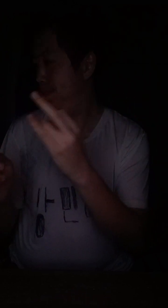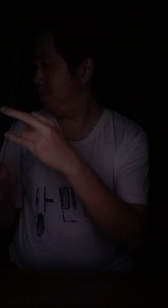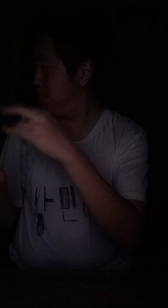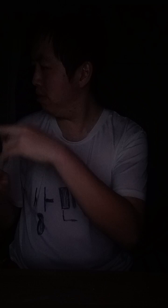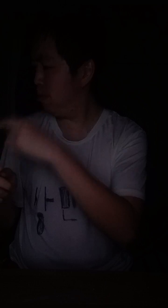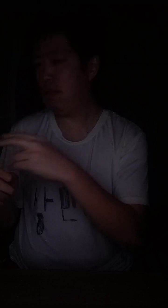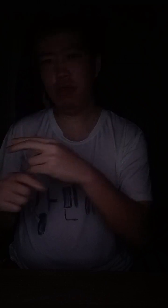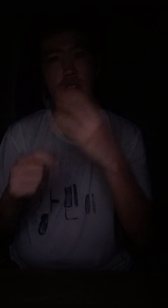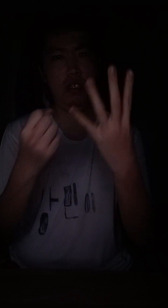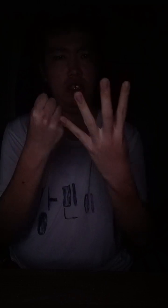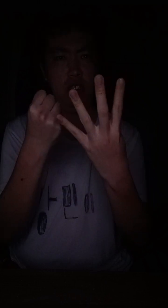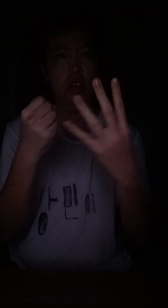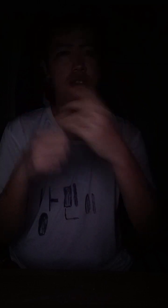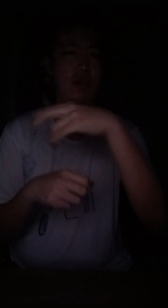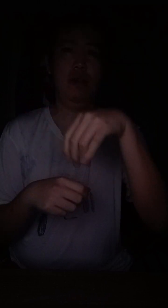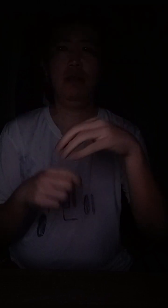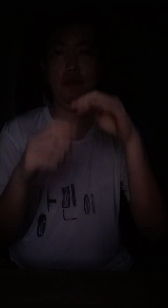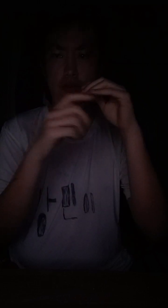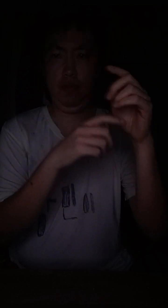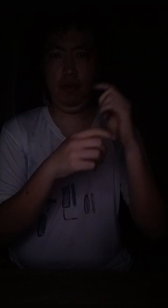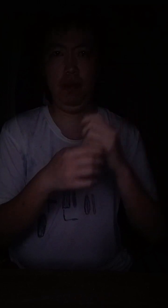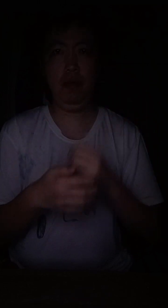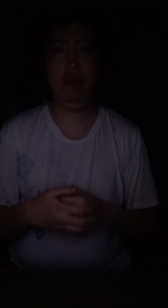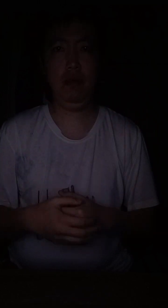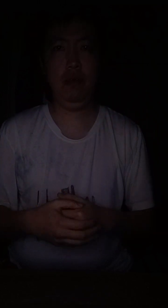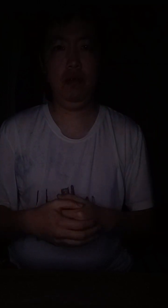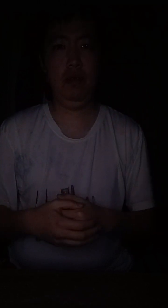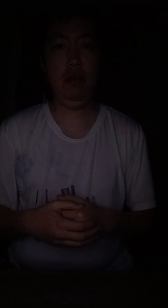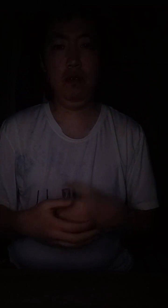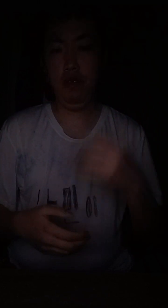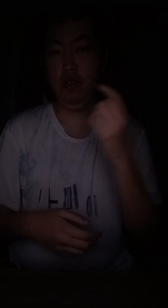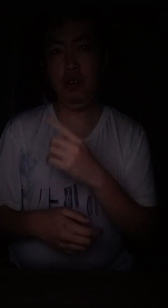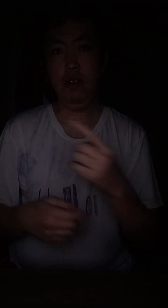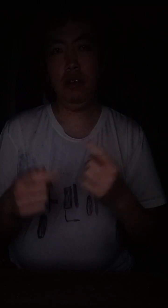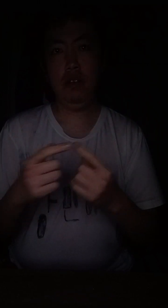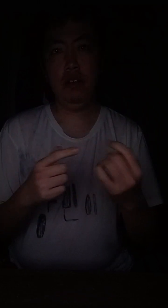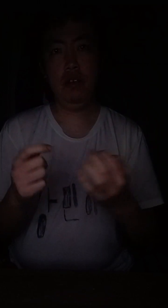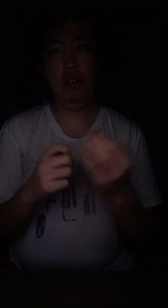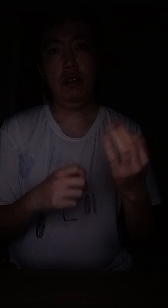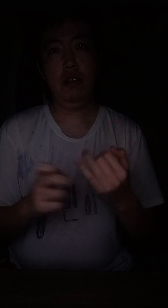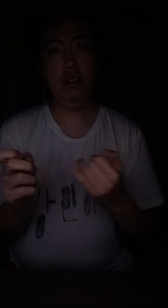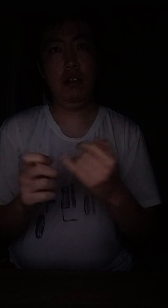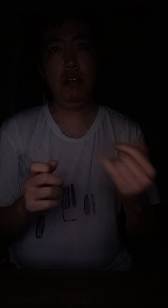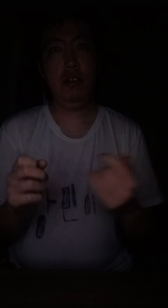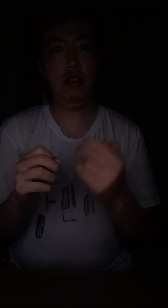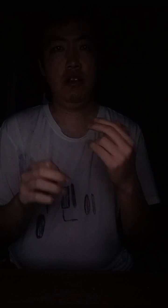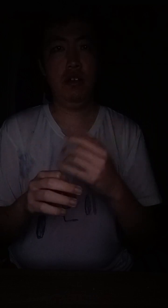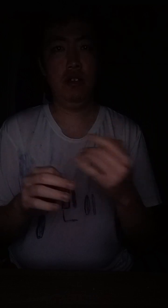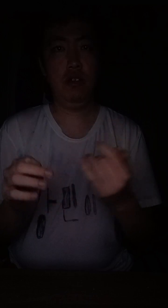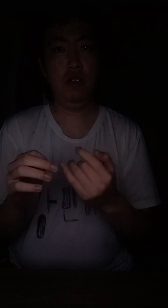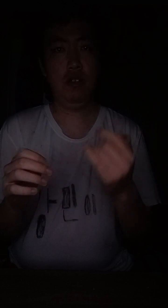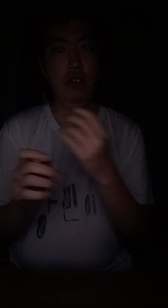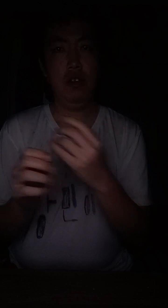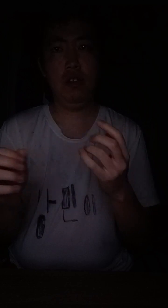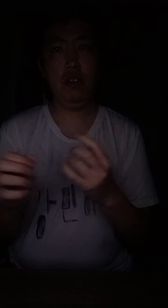매매 호가는 40억 원대에 이릅니다. 박 후보자 측은 아직 공시가격이 나오지 않아 매입 당시에 조합원 분양가로